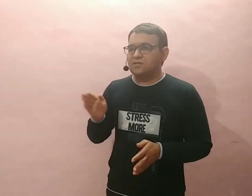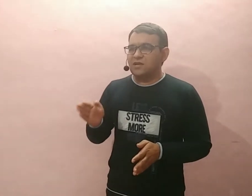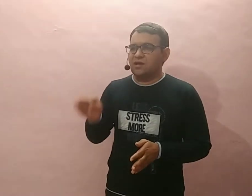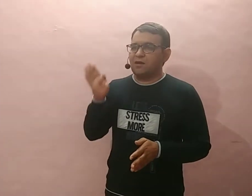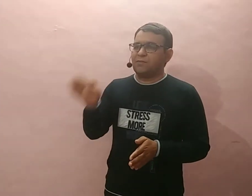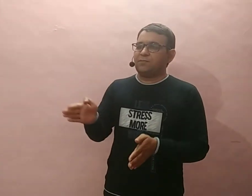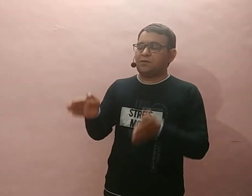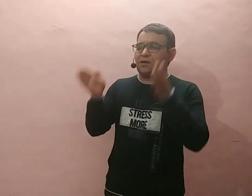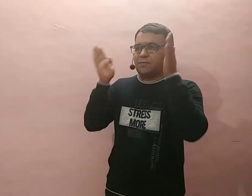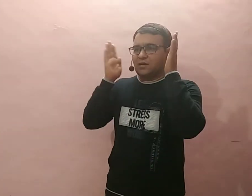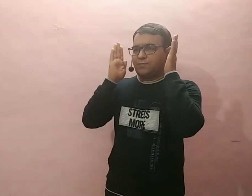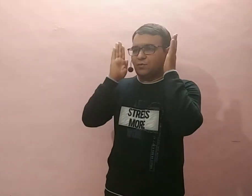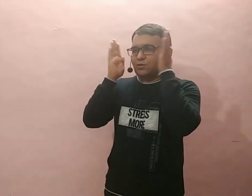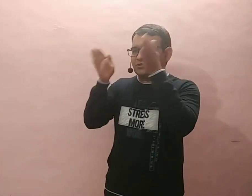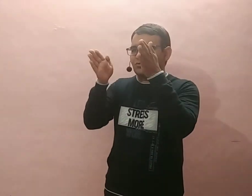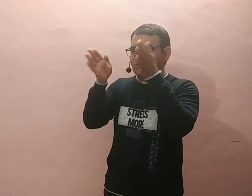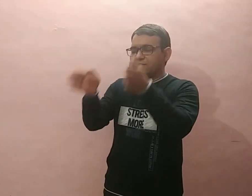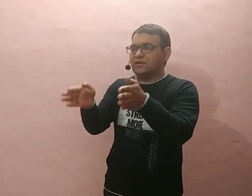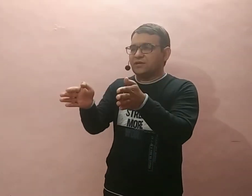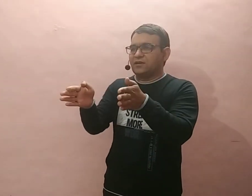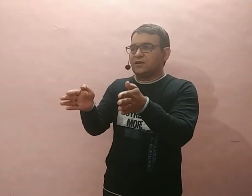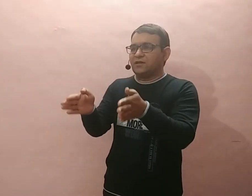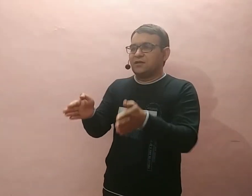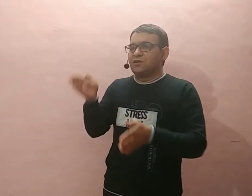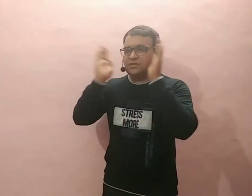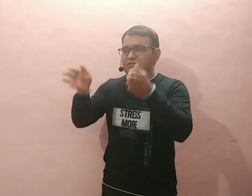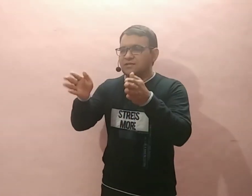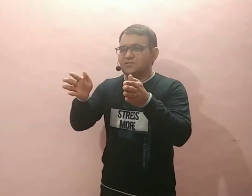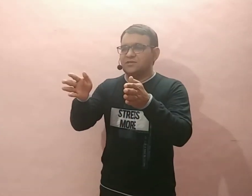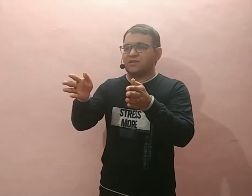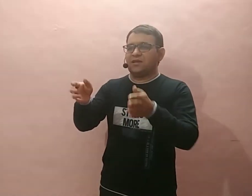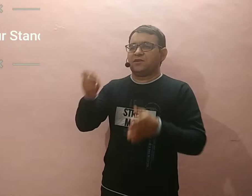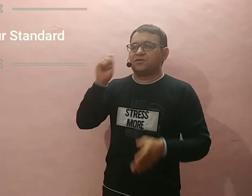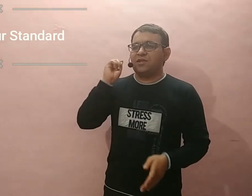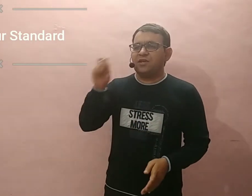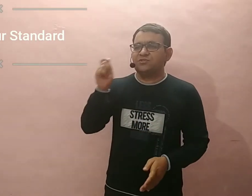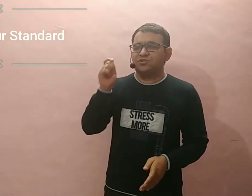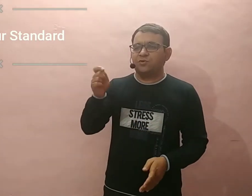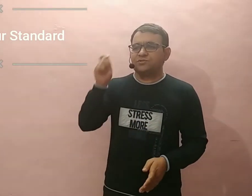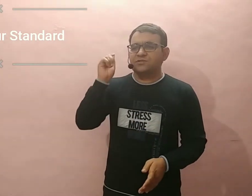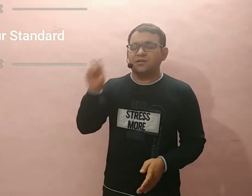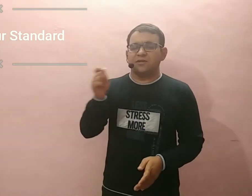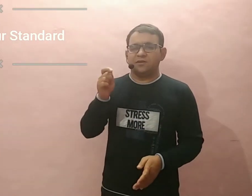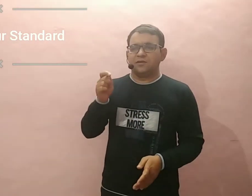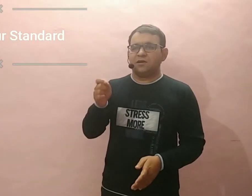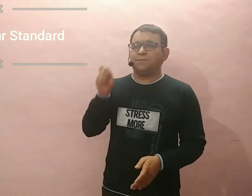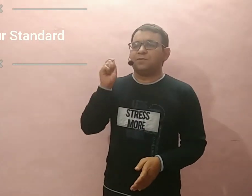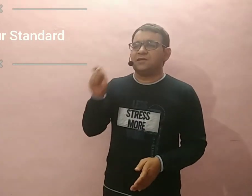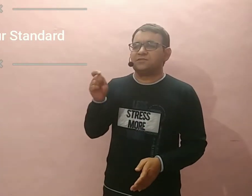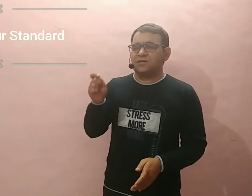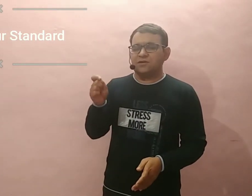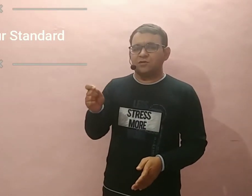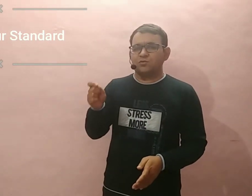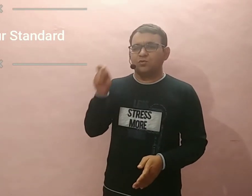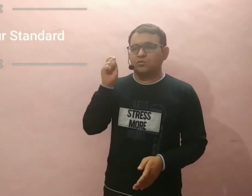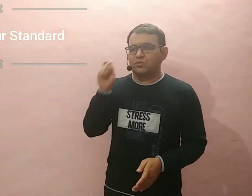तरह हमें भी हमारे फोकस को क्लियर करना है। तीसरा सीख है रेज योर स्टैंडर्ड, अपने स्टैंडर्ड को